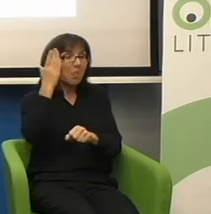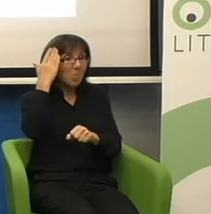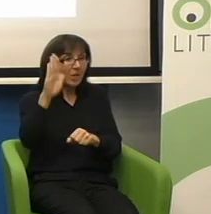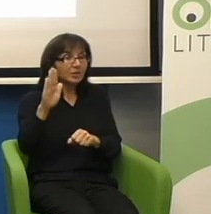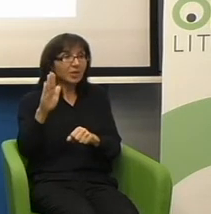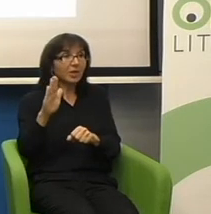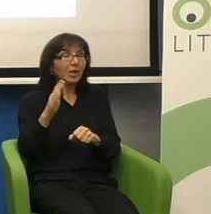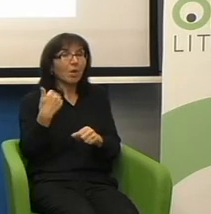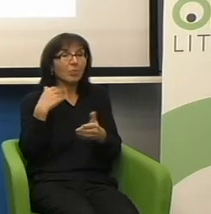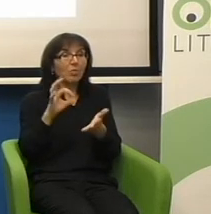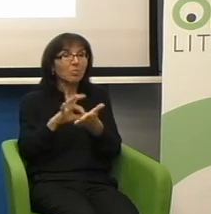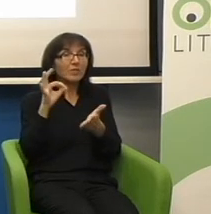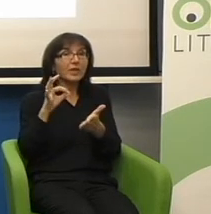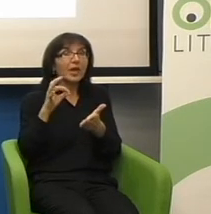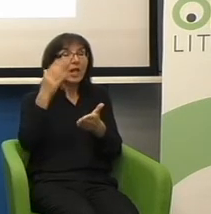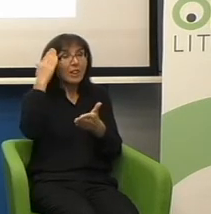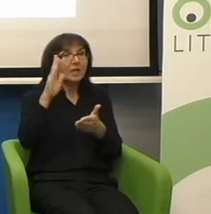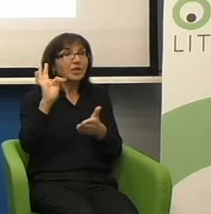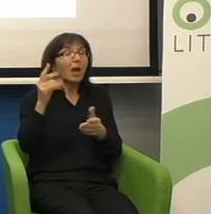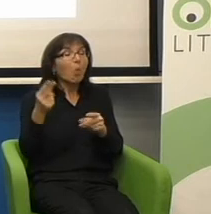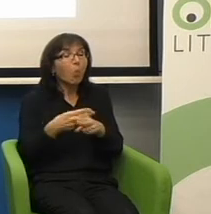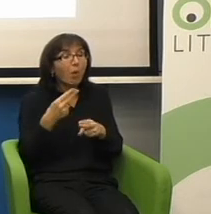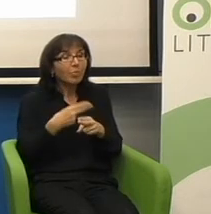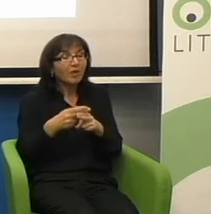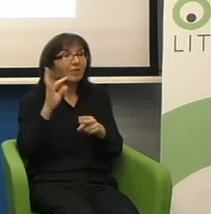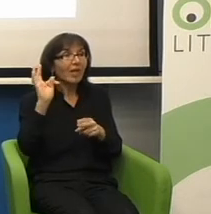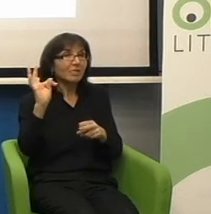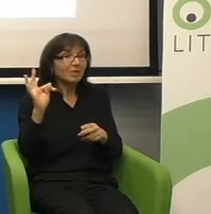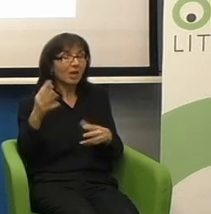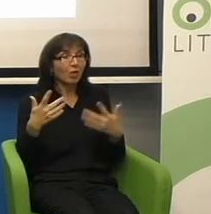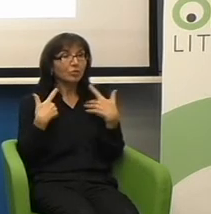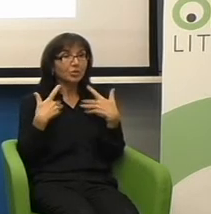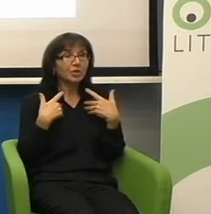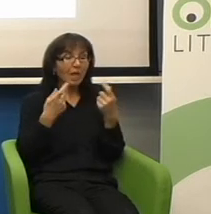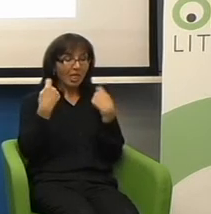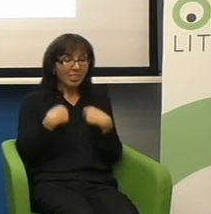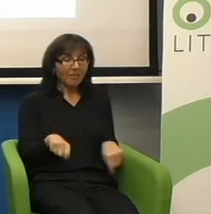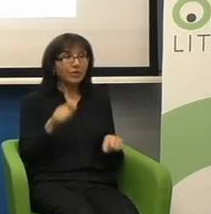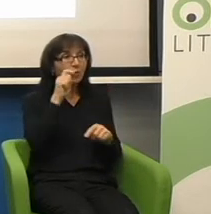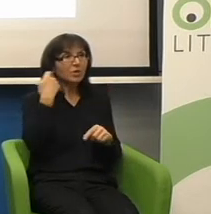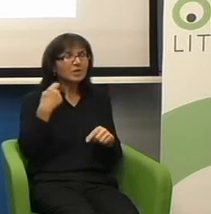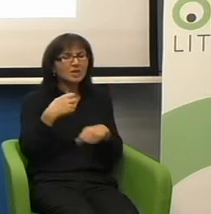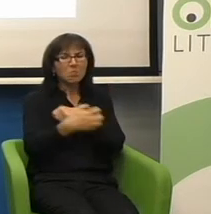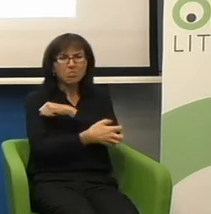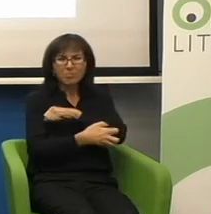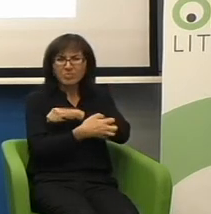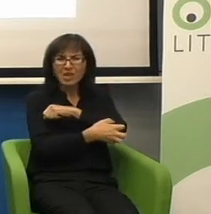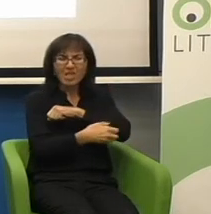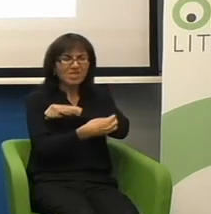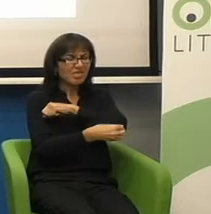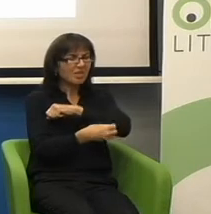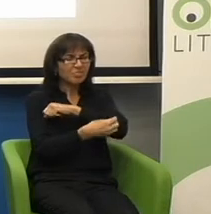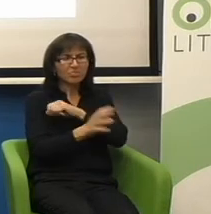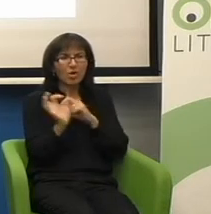to też pewnie nadzieje jakieś na poprawę swojego losu, bo ta Ukraina, ta ukraińska wieś to jest naprawdę bardzo, bardzo biedna do tej